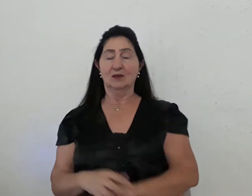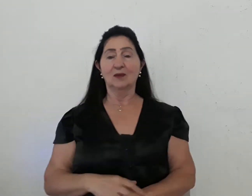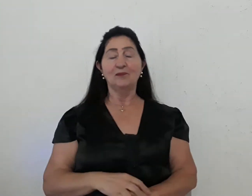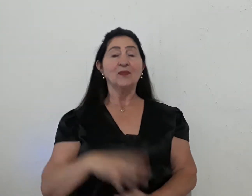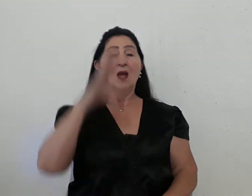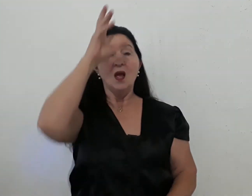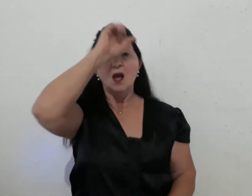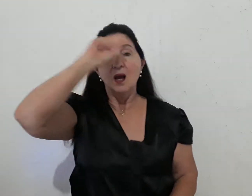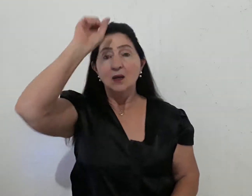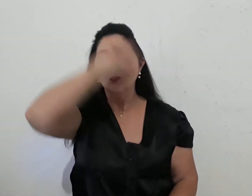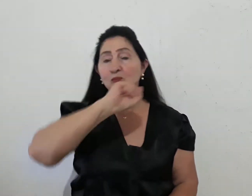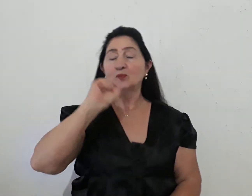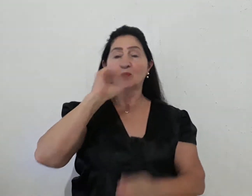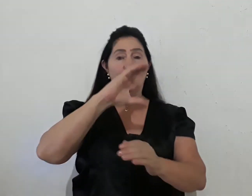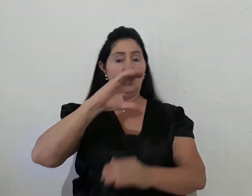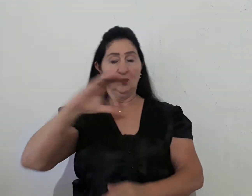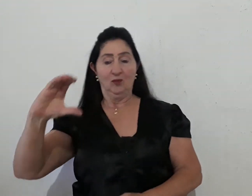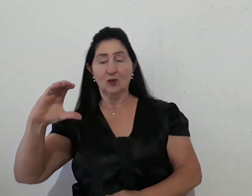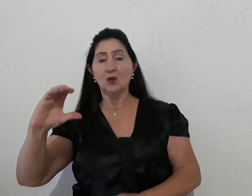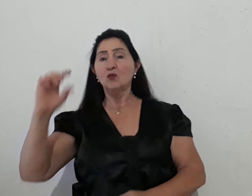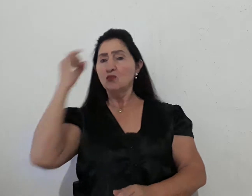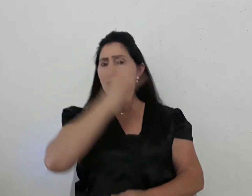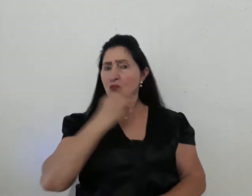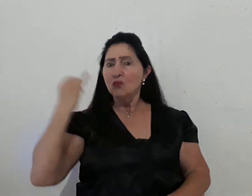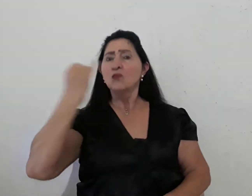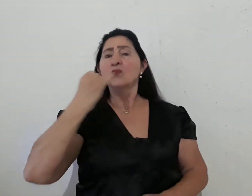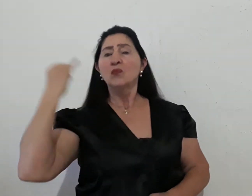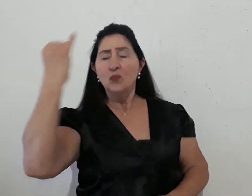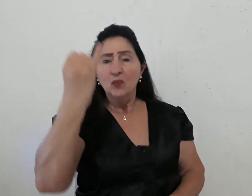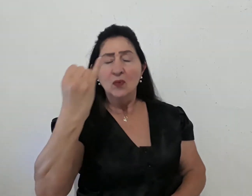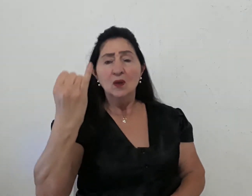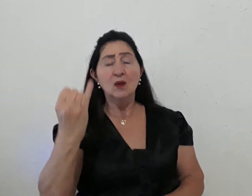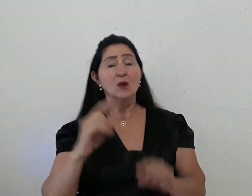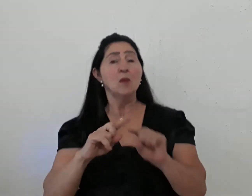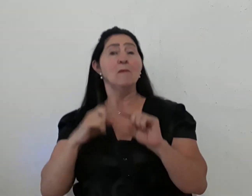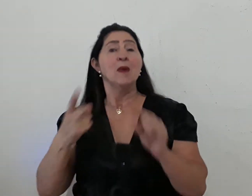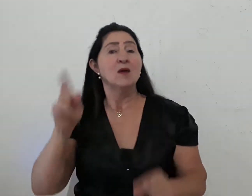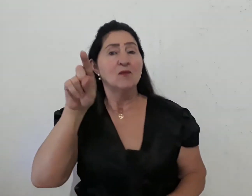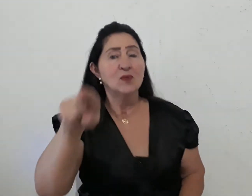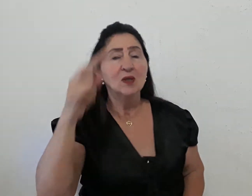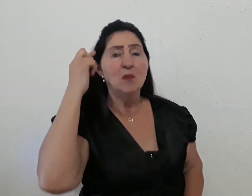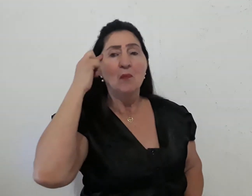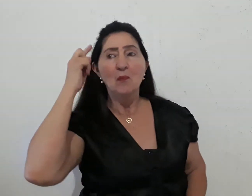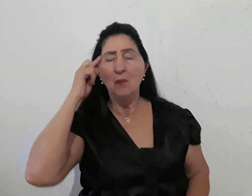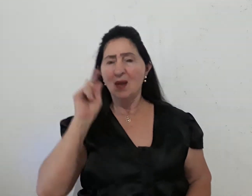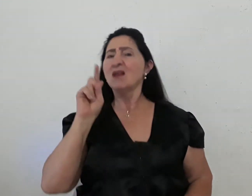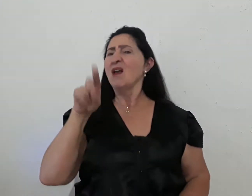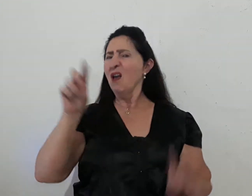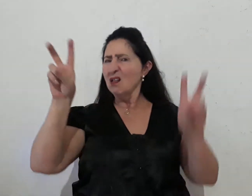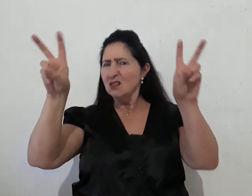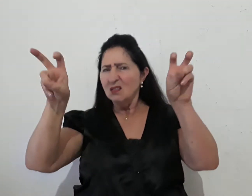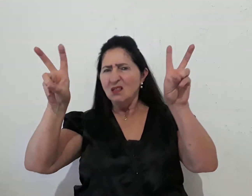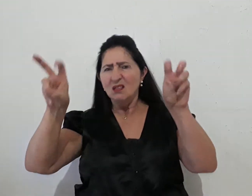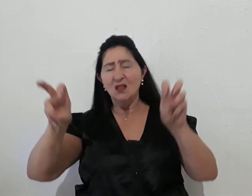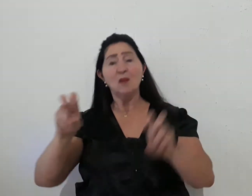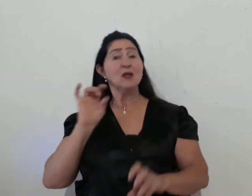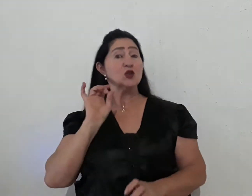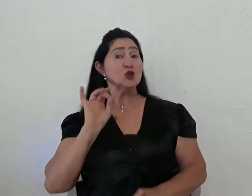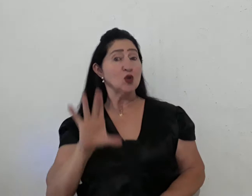Aprender os classificadores é muito importante, mas caso você pense que este assunto só deve ser estudado pelos que